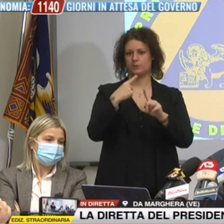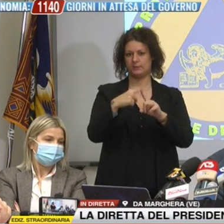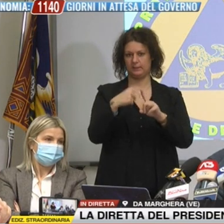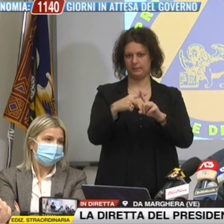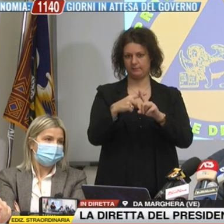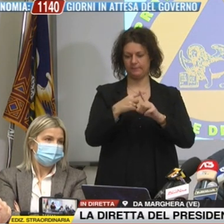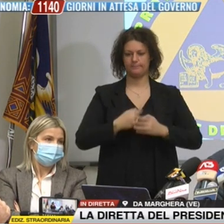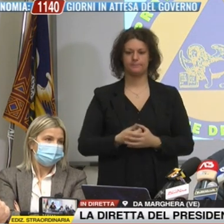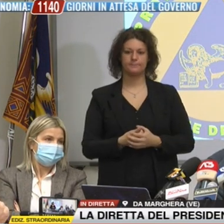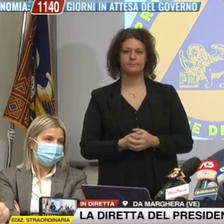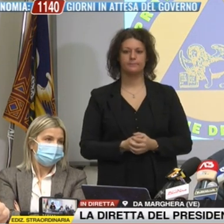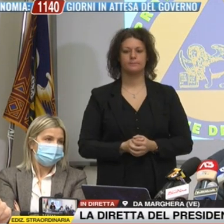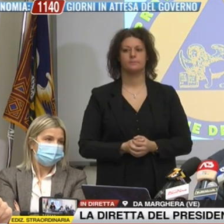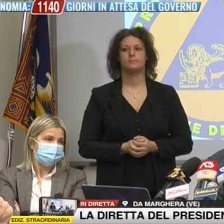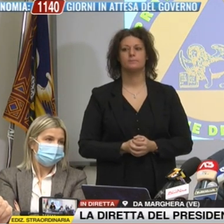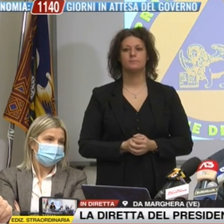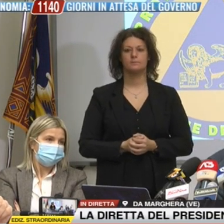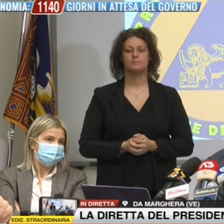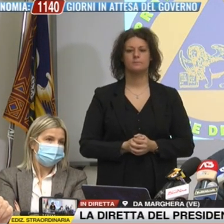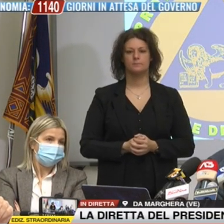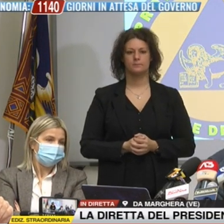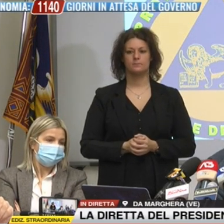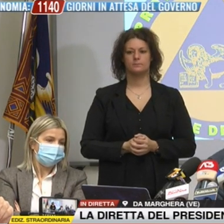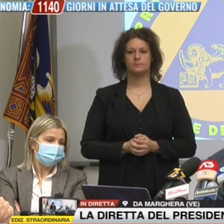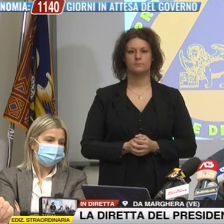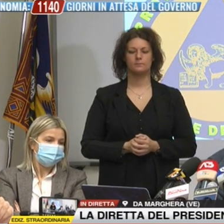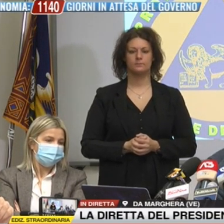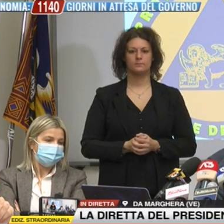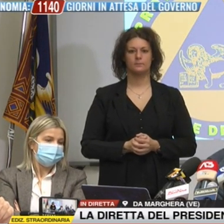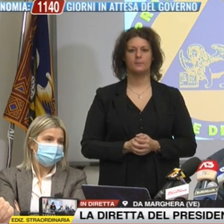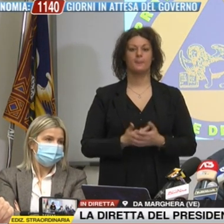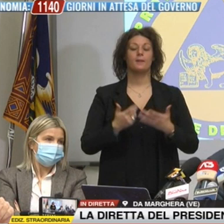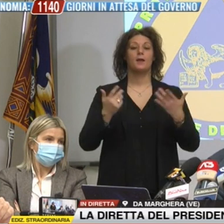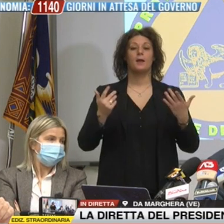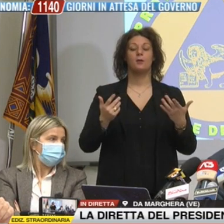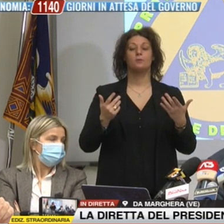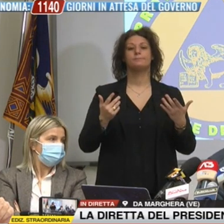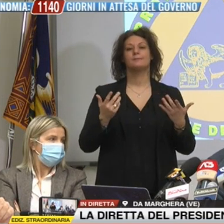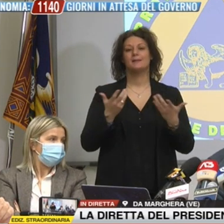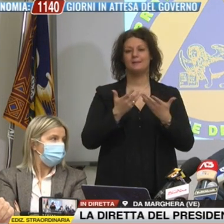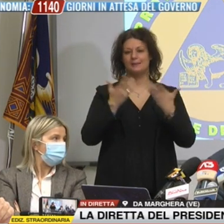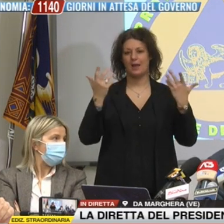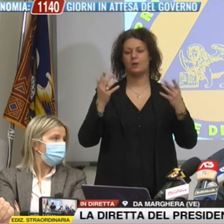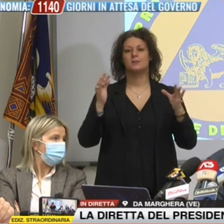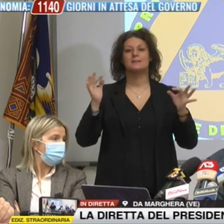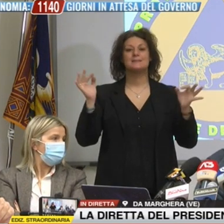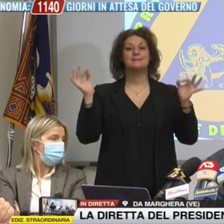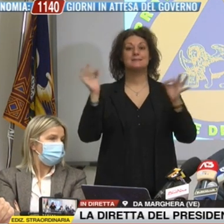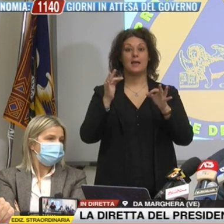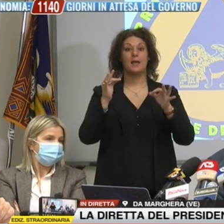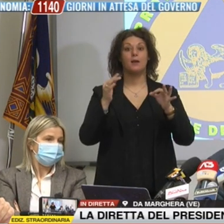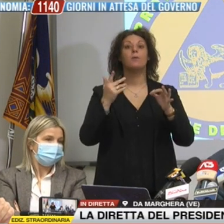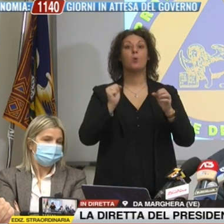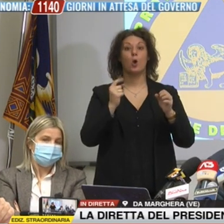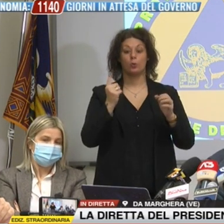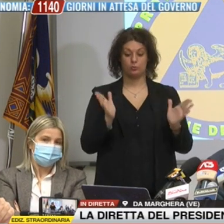Allora, intanto c'è da dire che questo diventa un problema laddove c'è un cluster, cioè da dove coinvolge più operatori dello